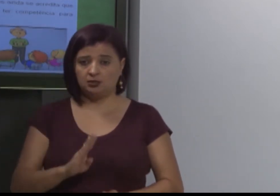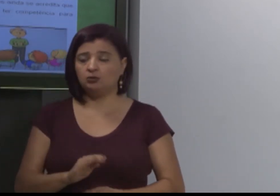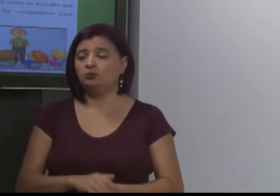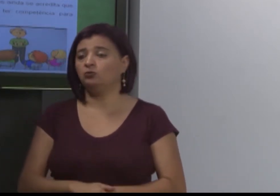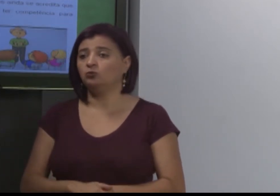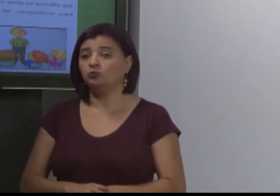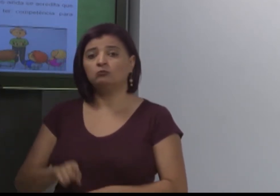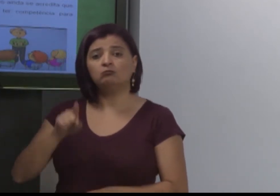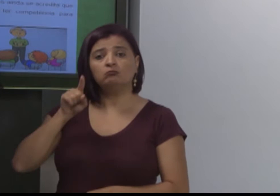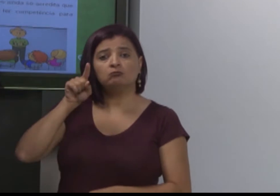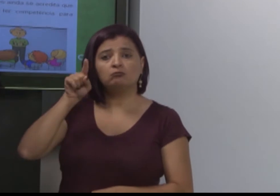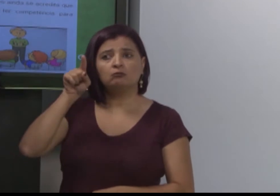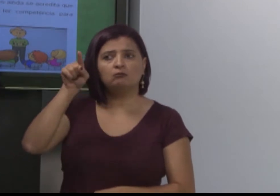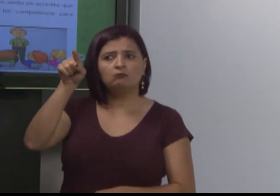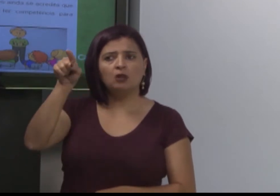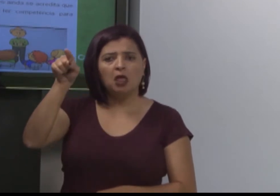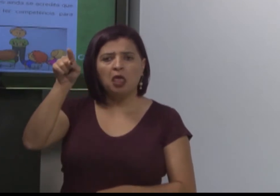Ele vem para o Brasil.